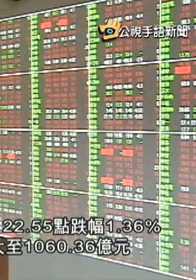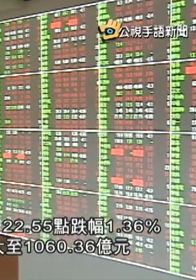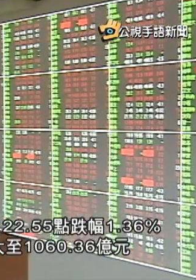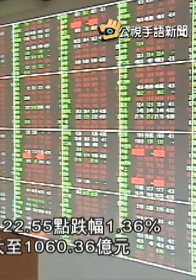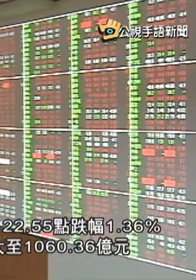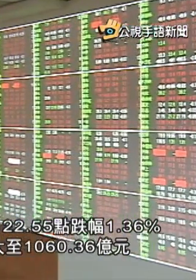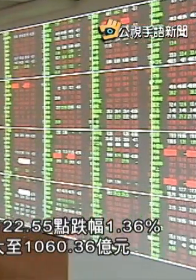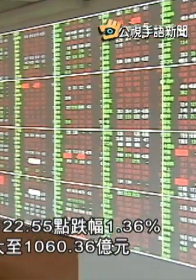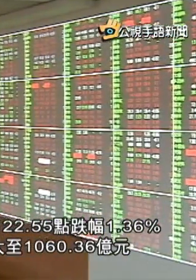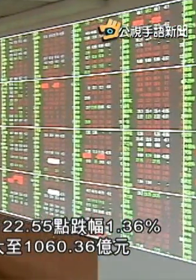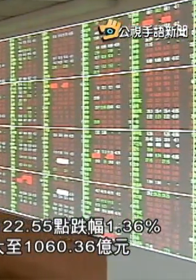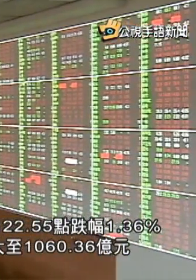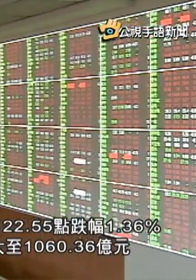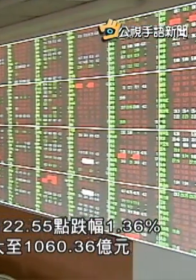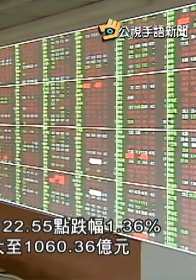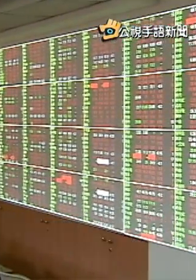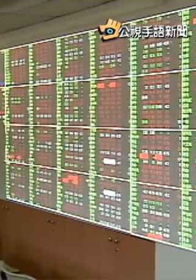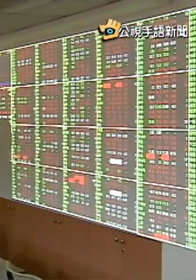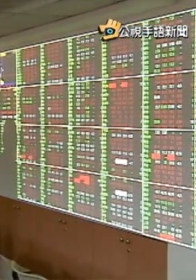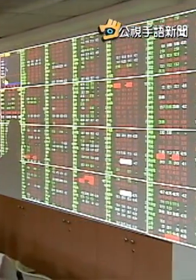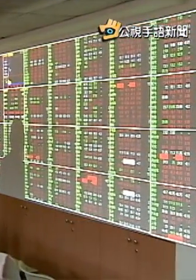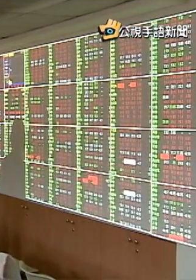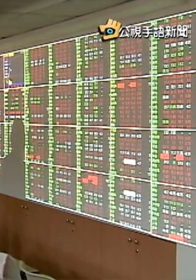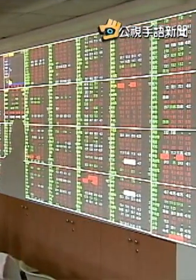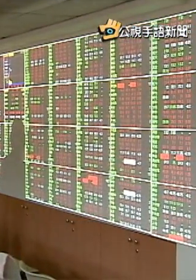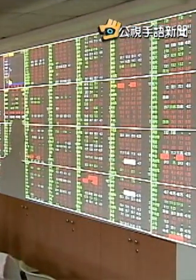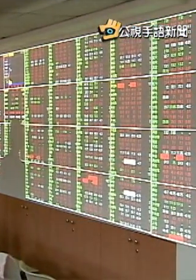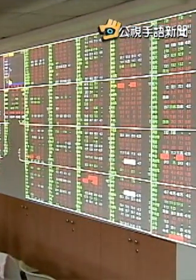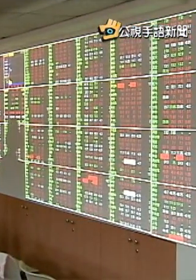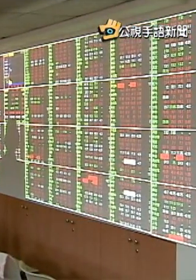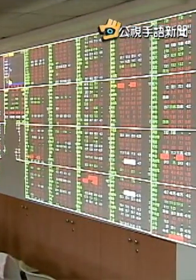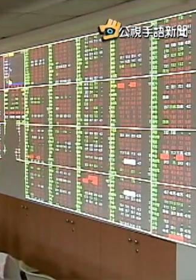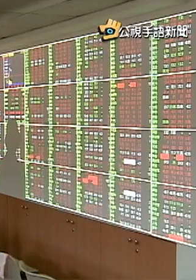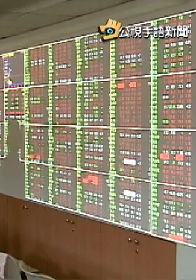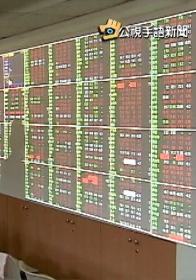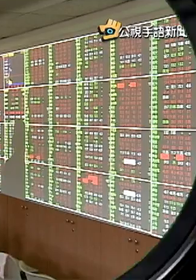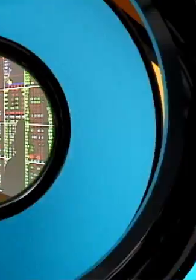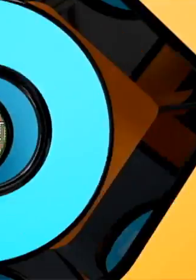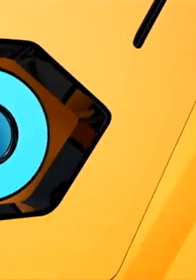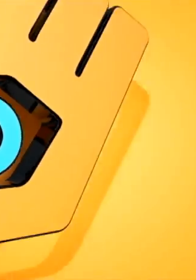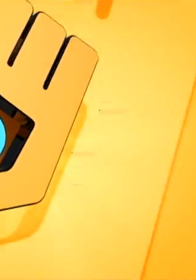至1060.36亿元。记者吴雅玉、林国煌推报道。